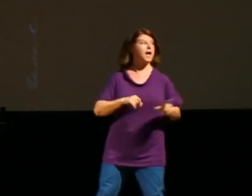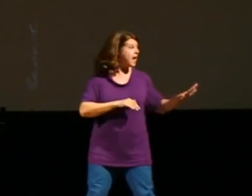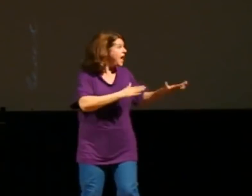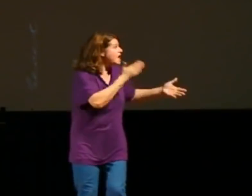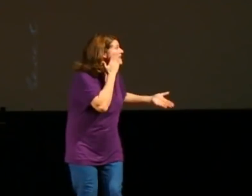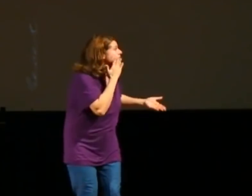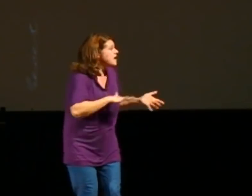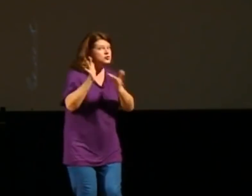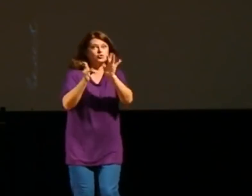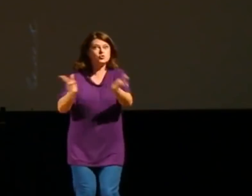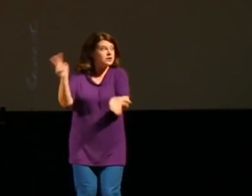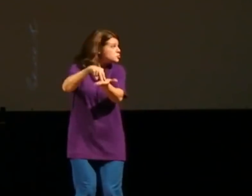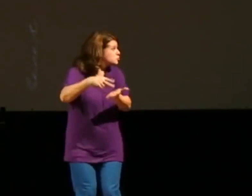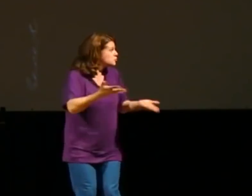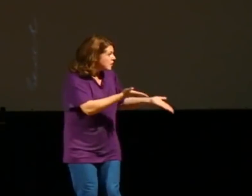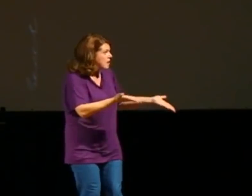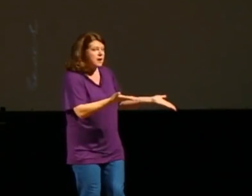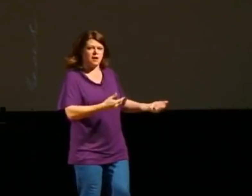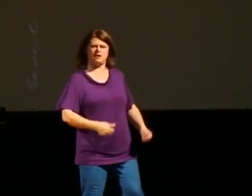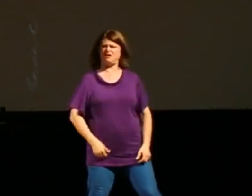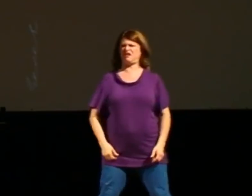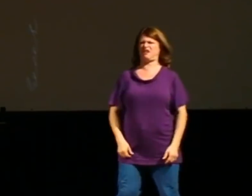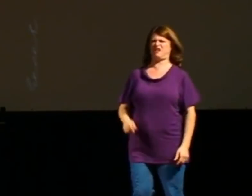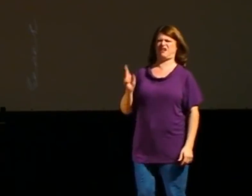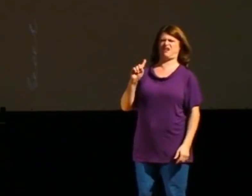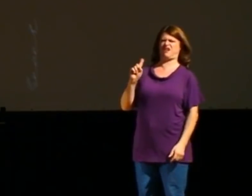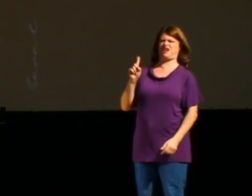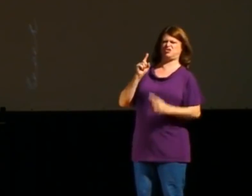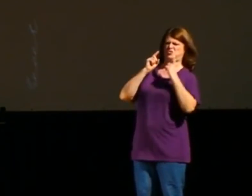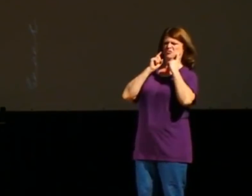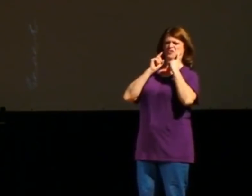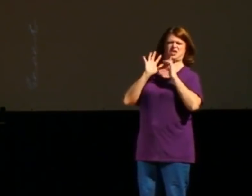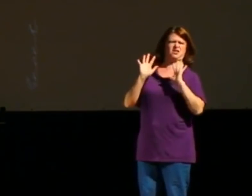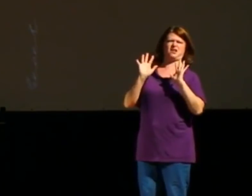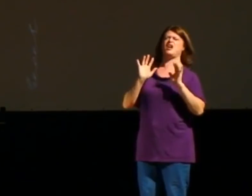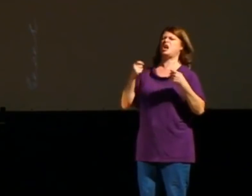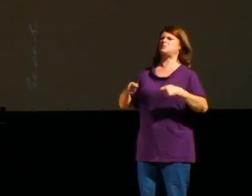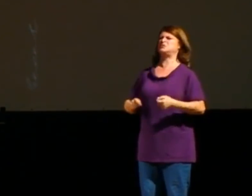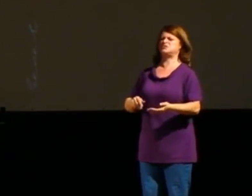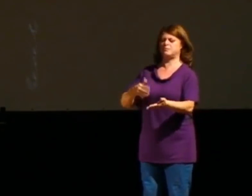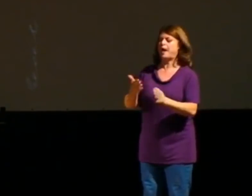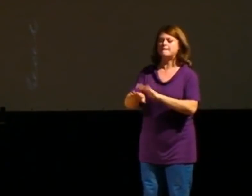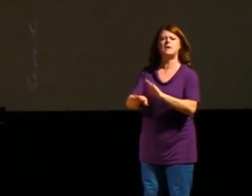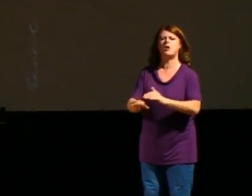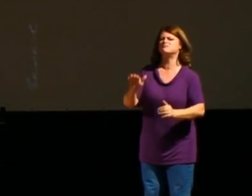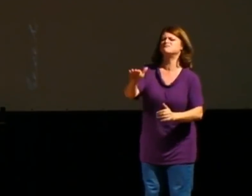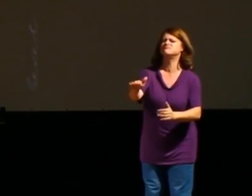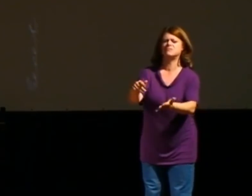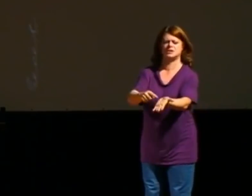no buraco da mão e do lado dele, eu não vou crer. Jesus aparece. 8 dias depois, Jesus aparece. Quem está lá?